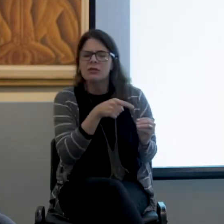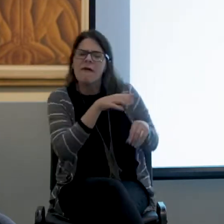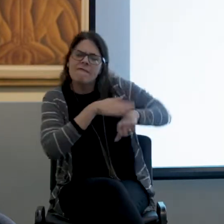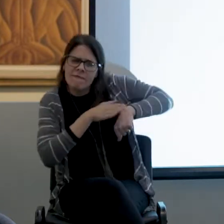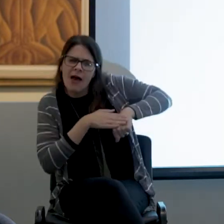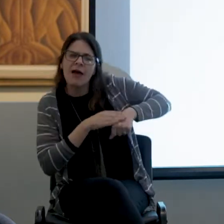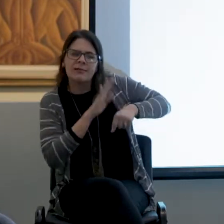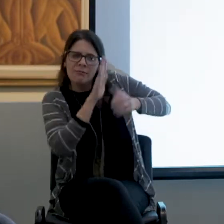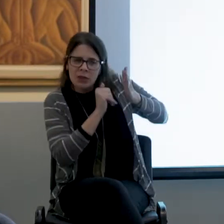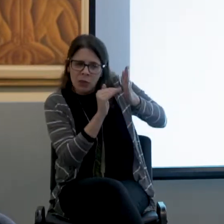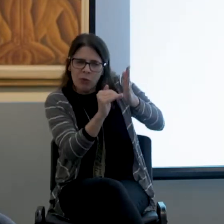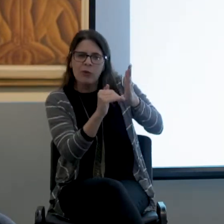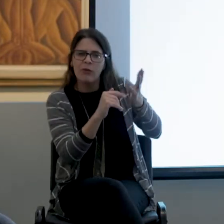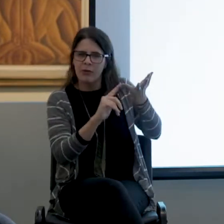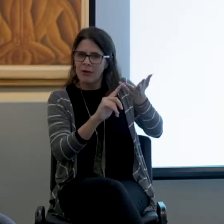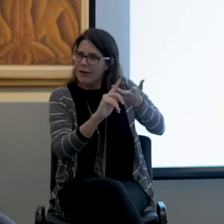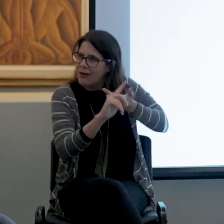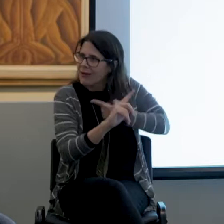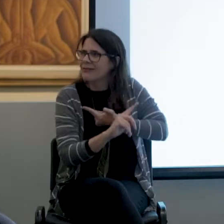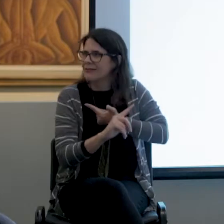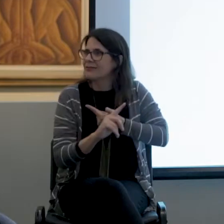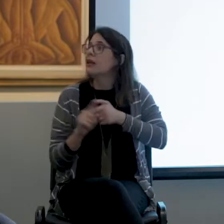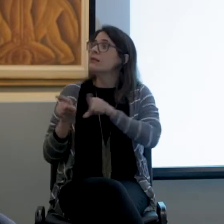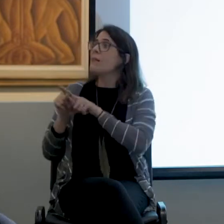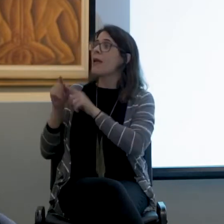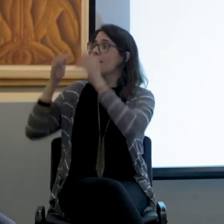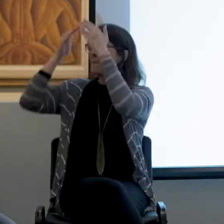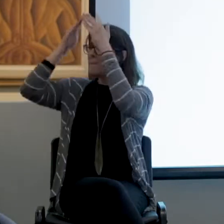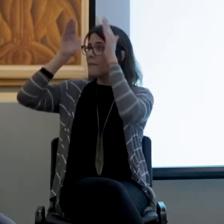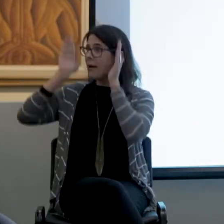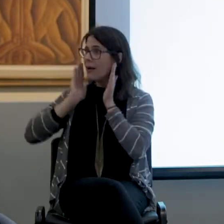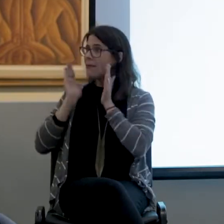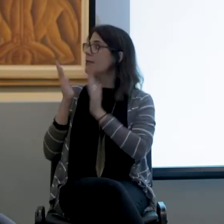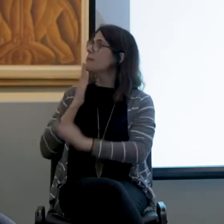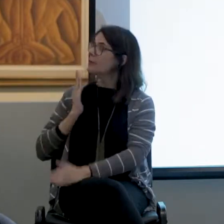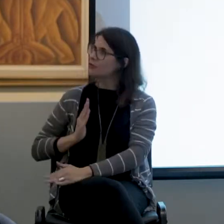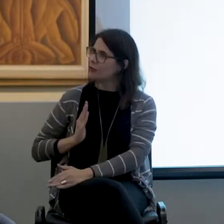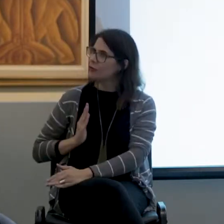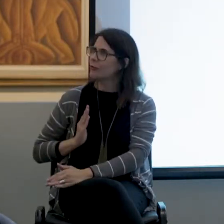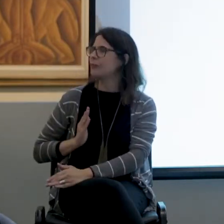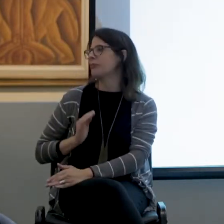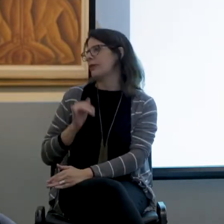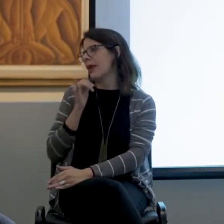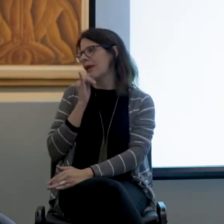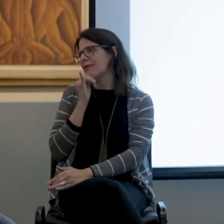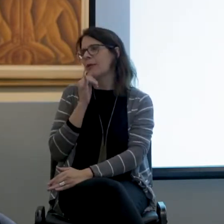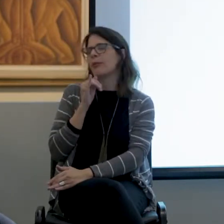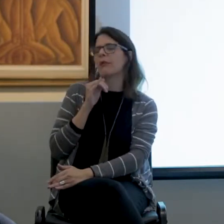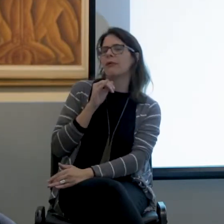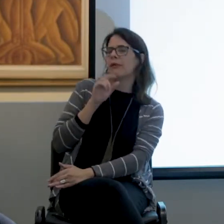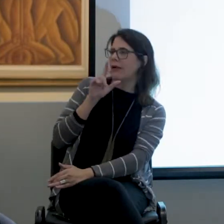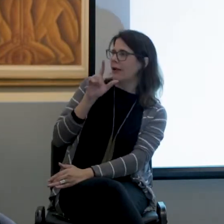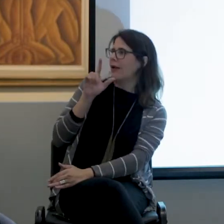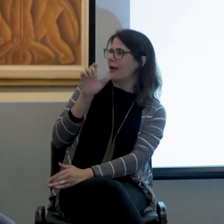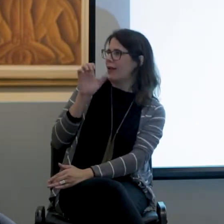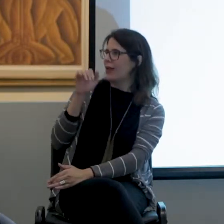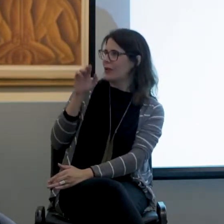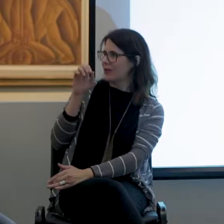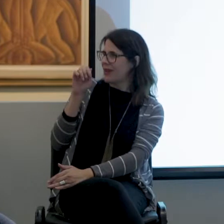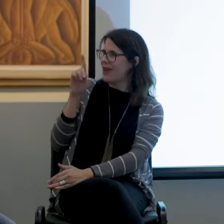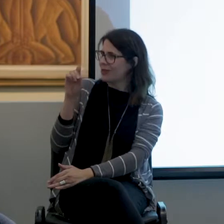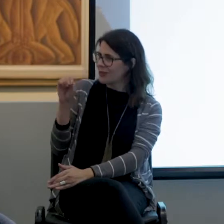fazer isso depois da Reforma, né? Vários papas vão encomendar ao Michelangelo, ao Leonardo, ao Rafael, não sei o